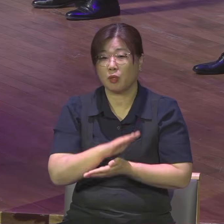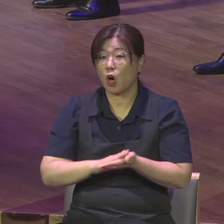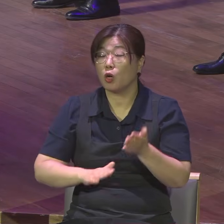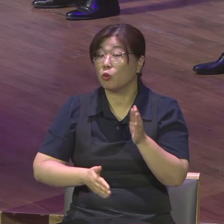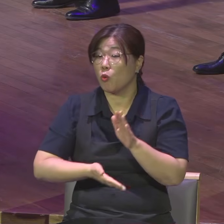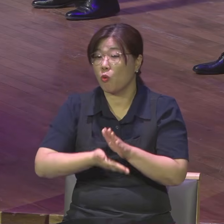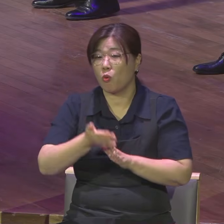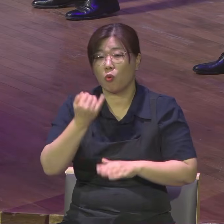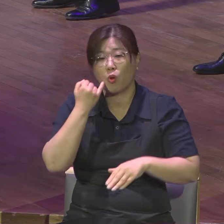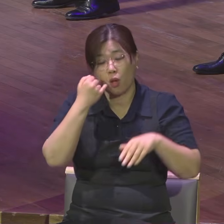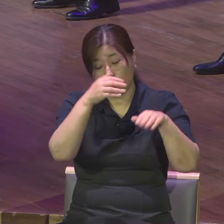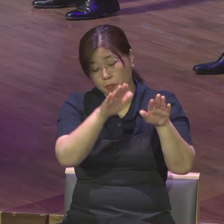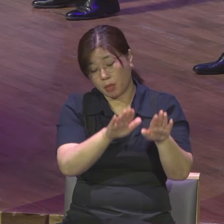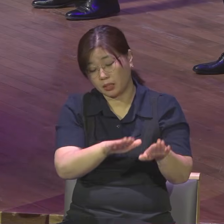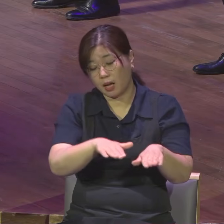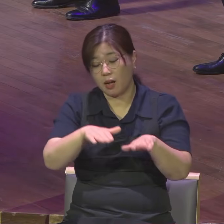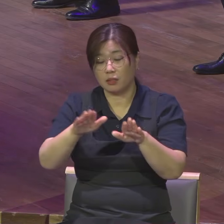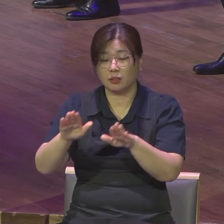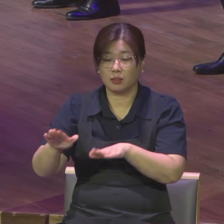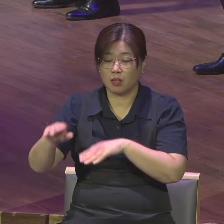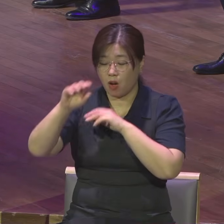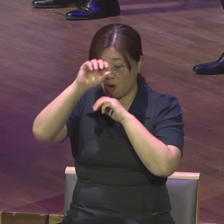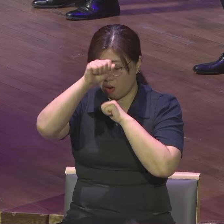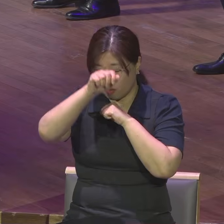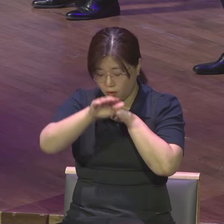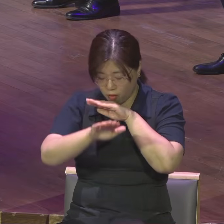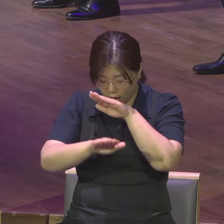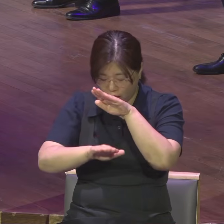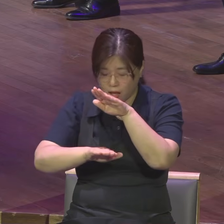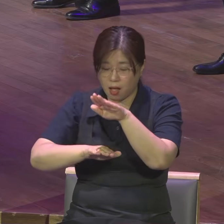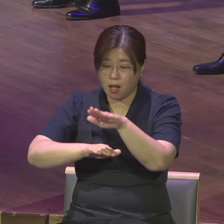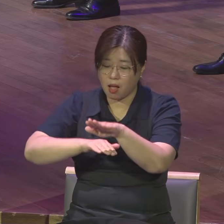의심치 않고 바다를